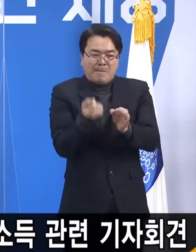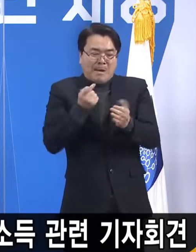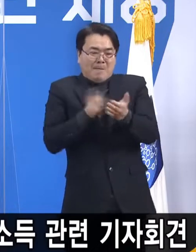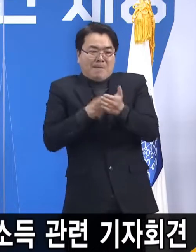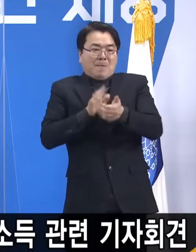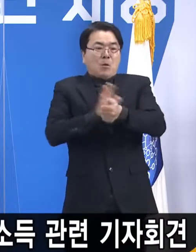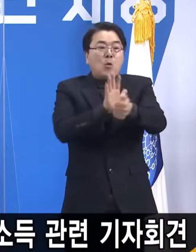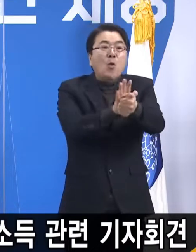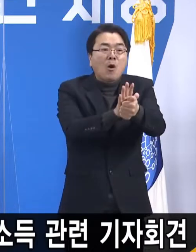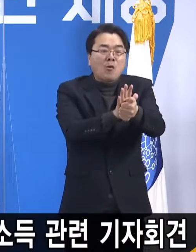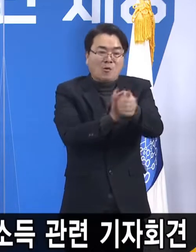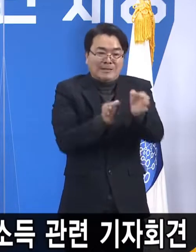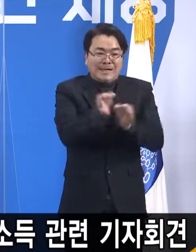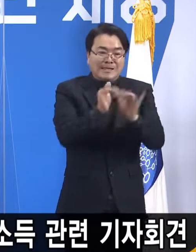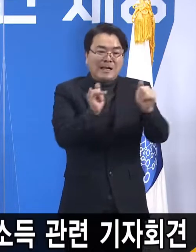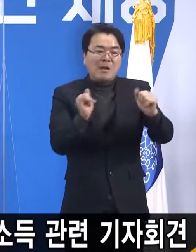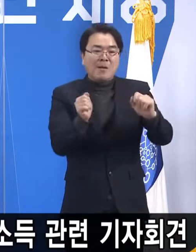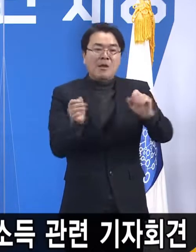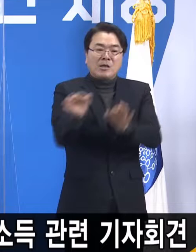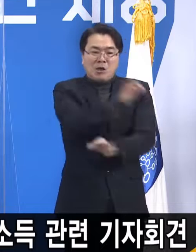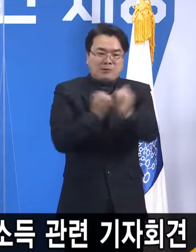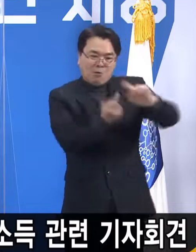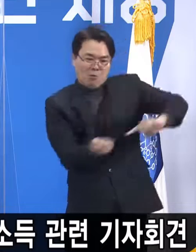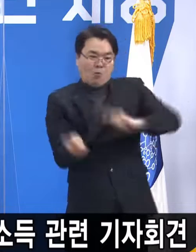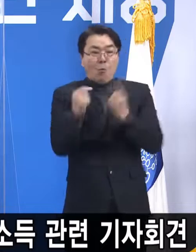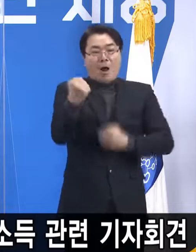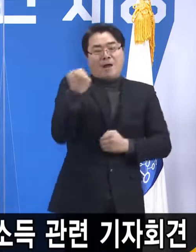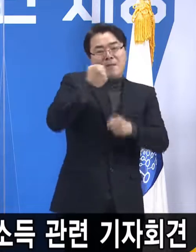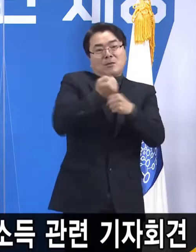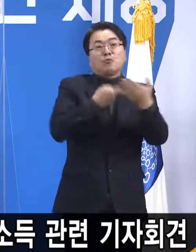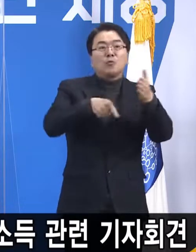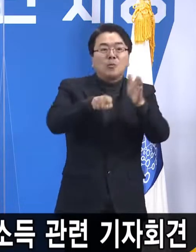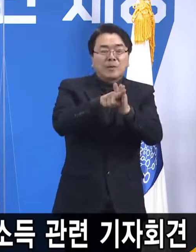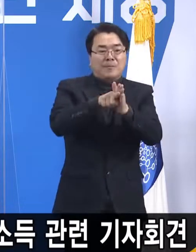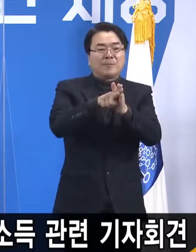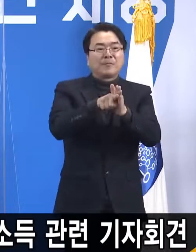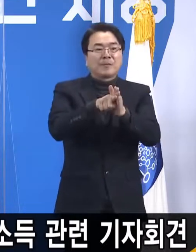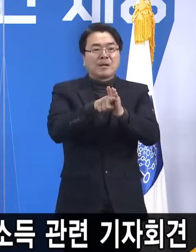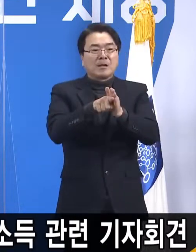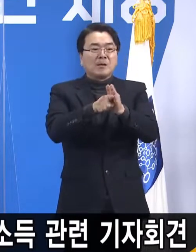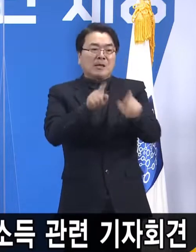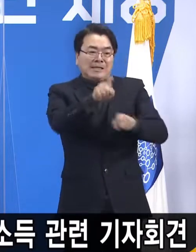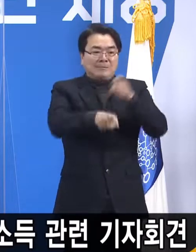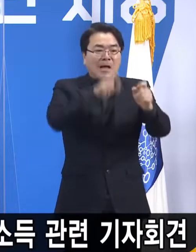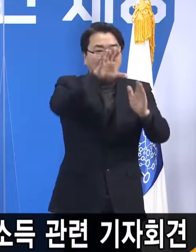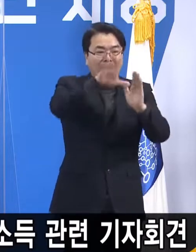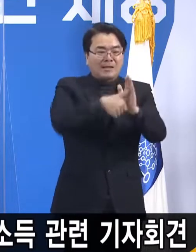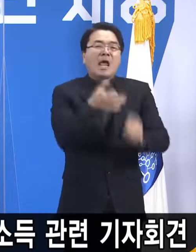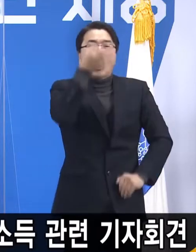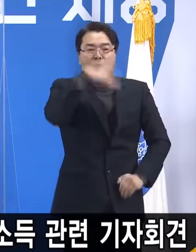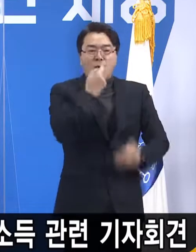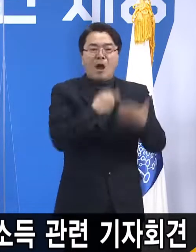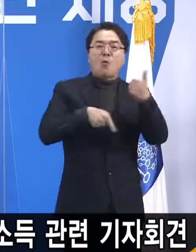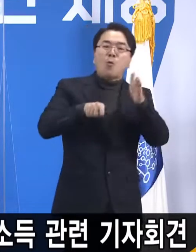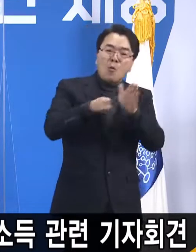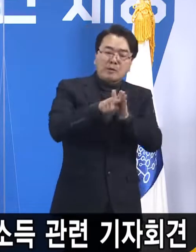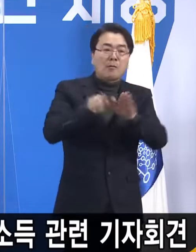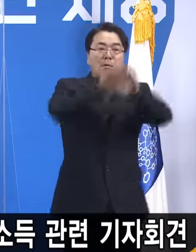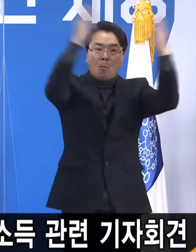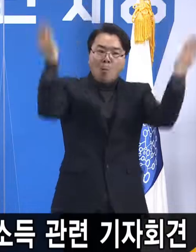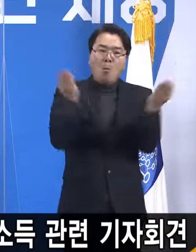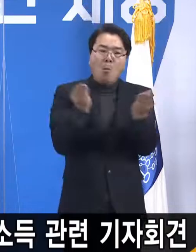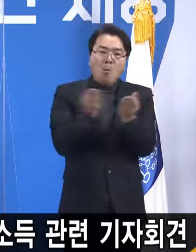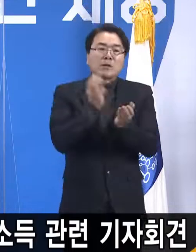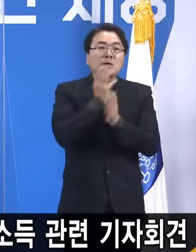소상공인 지원과 경제 활성화를 기하고 재정 집행의 효율성 제고를 위해서 전